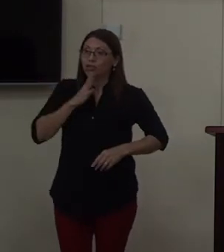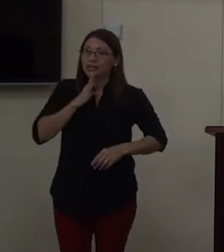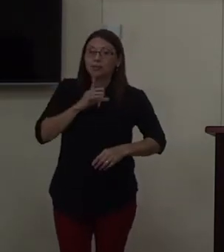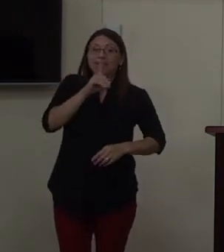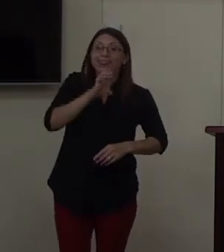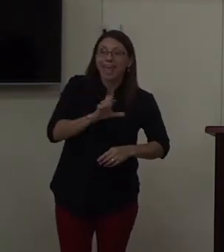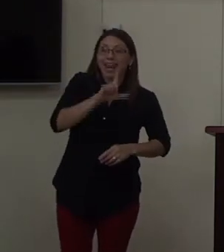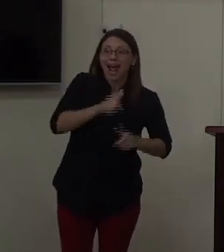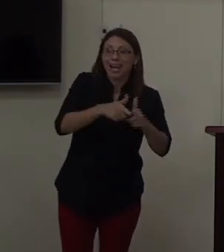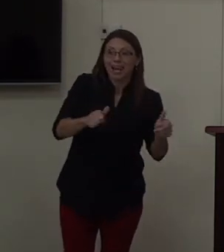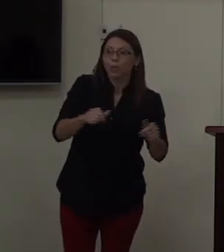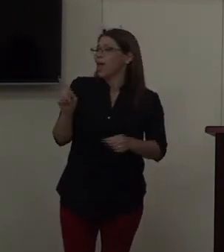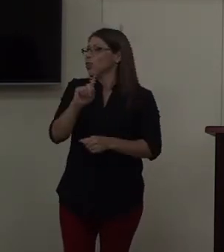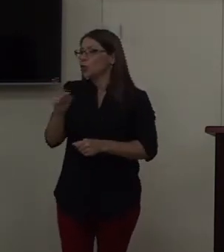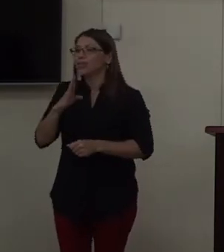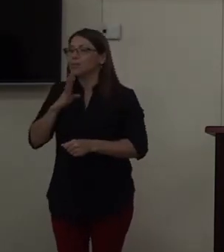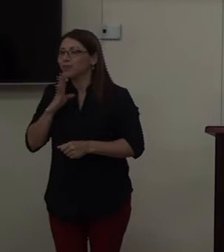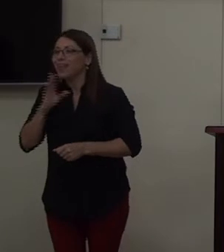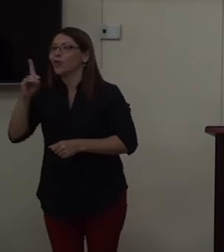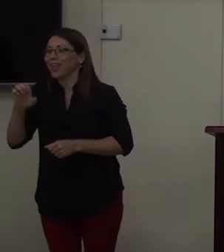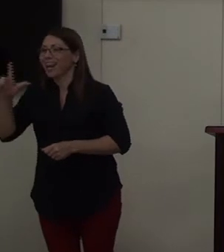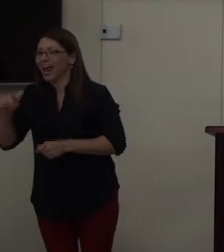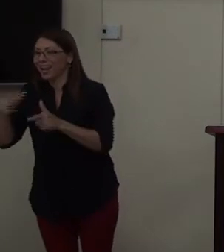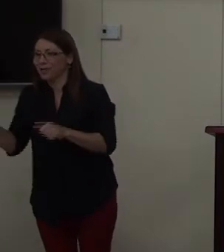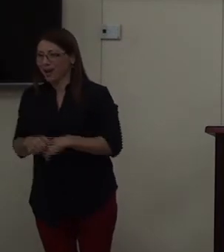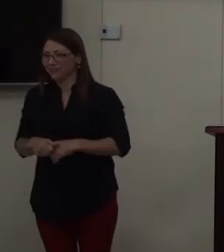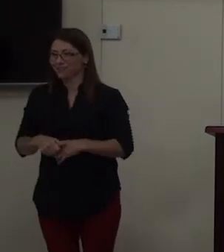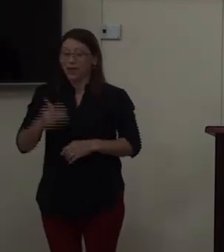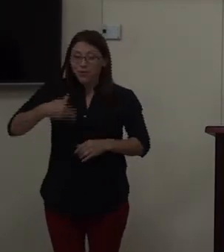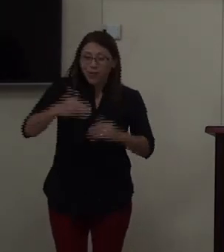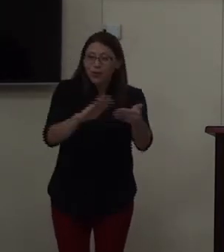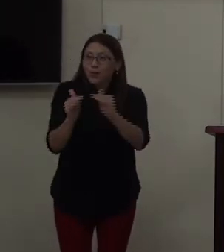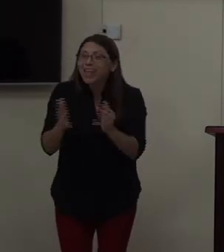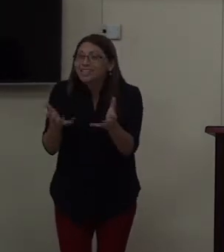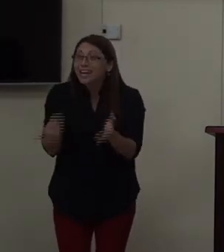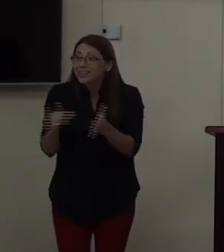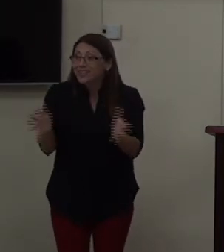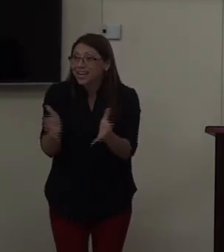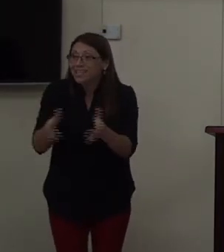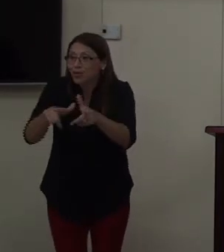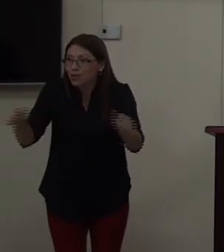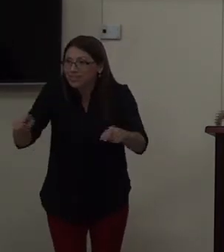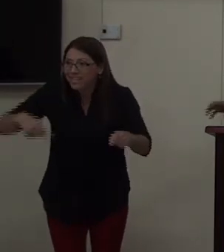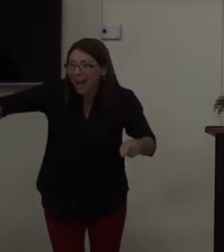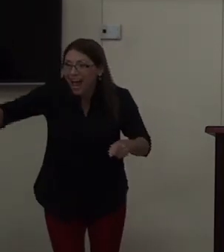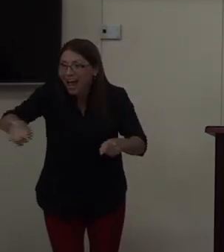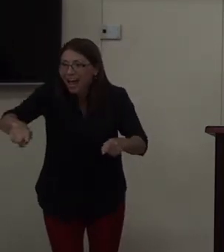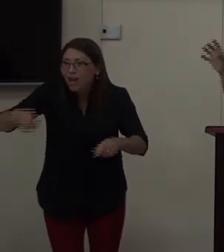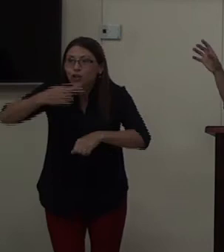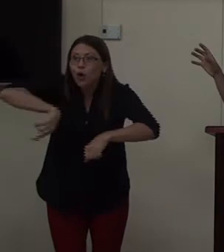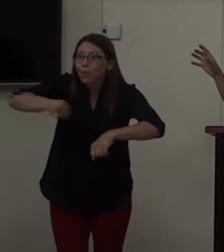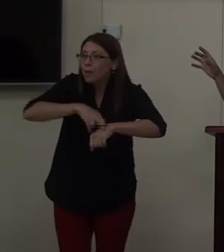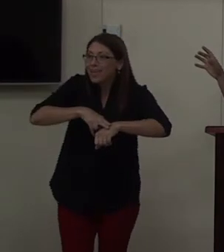lengua, ¿verdad? Esa es la premisa. Cuando las comunidades quieren revitalización lingüística, normalmente no es la lengua